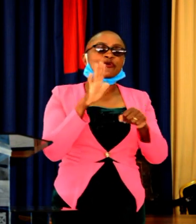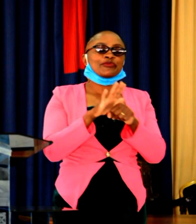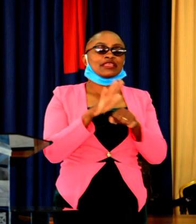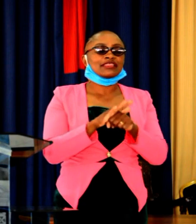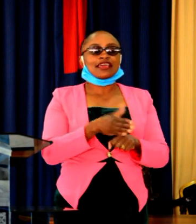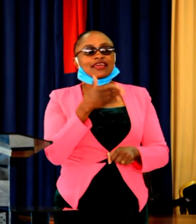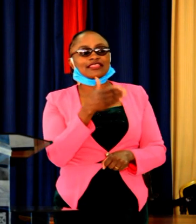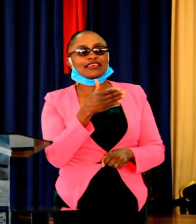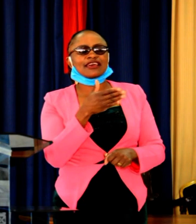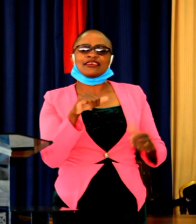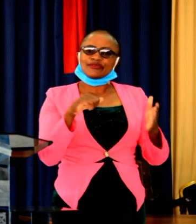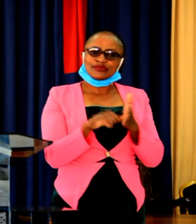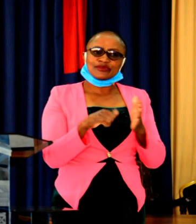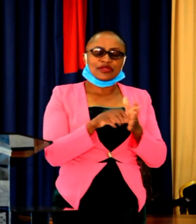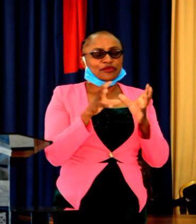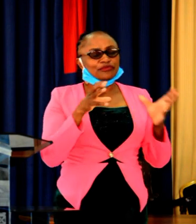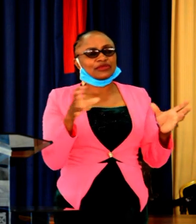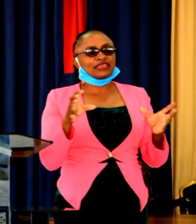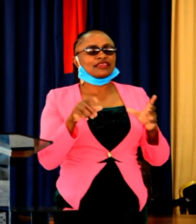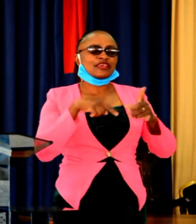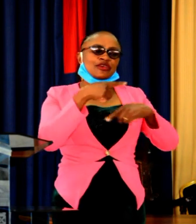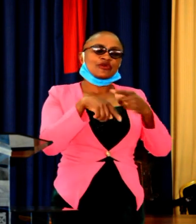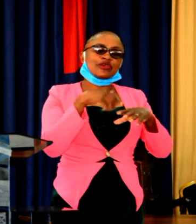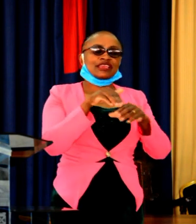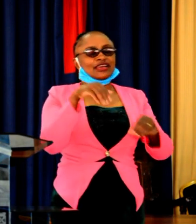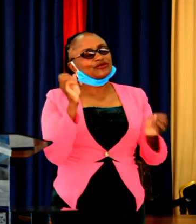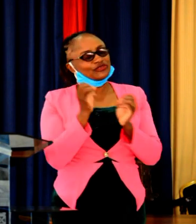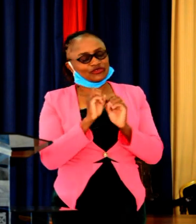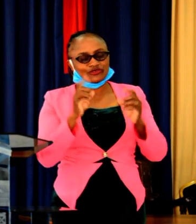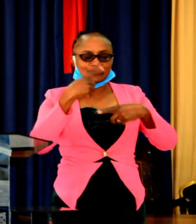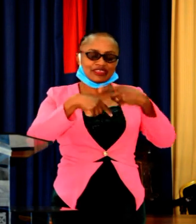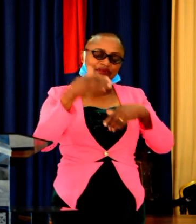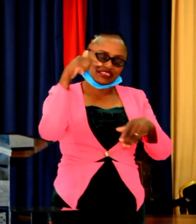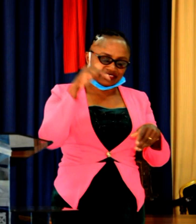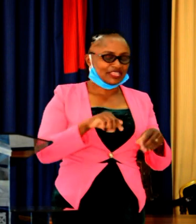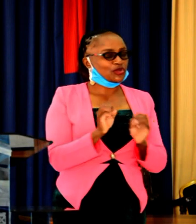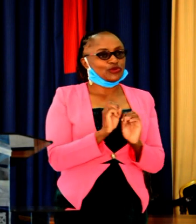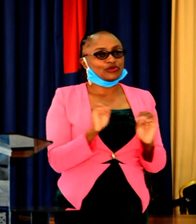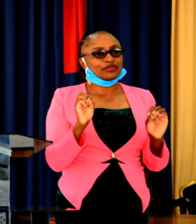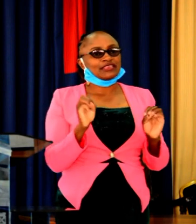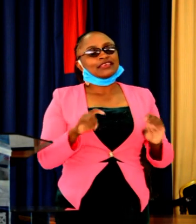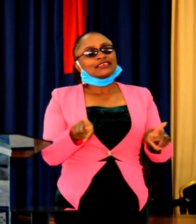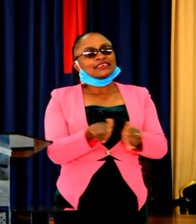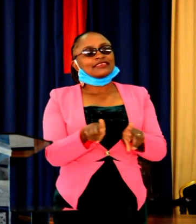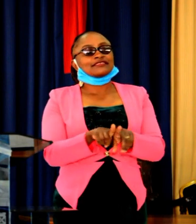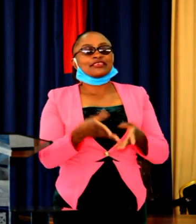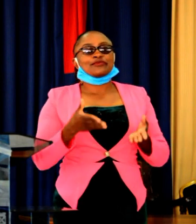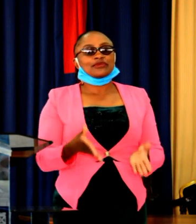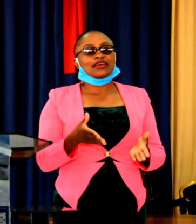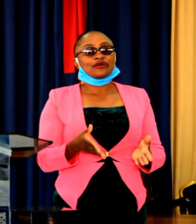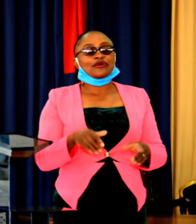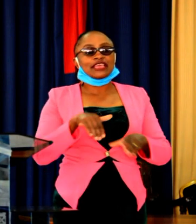kukawa na shida, kwa maana hakuna kutoka nje ama kuingia ndani. Kama vile ambavyo tuko katika counties